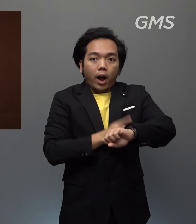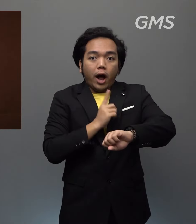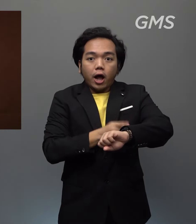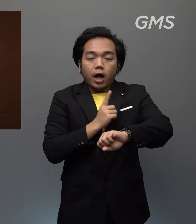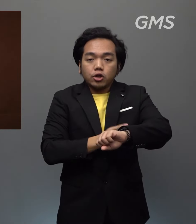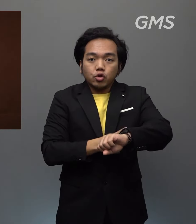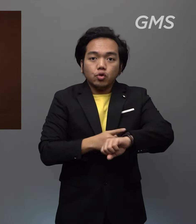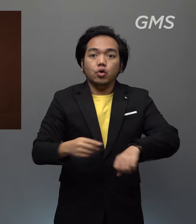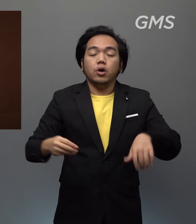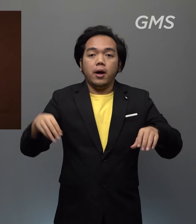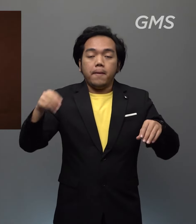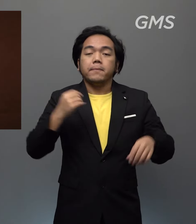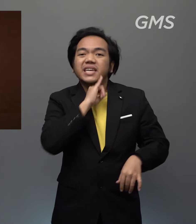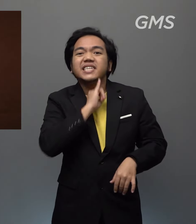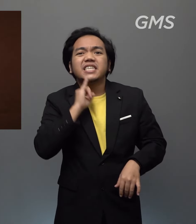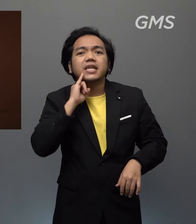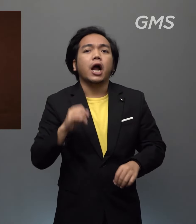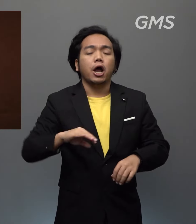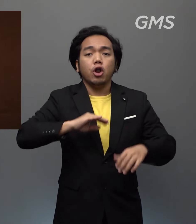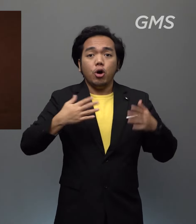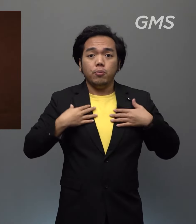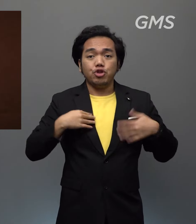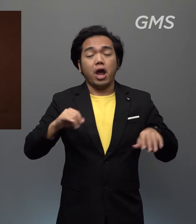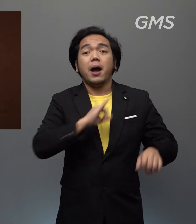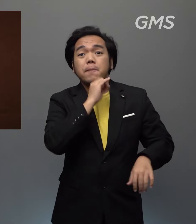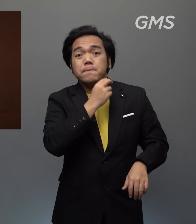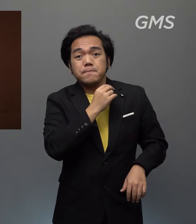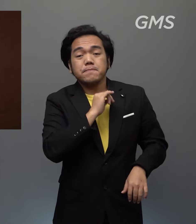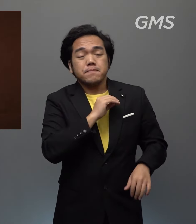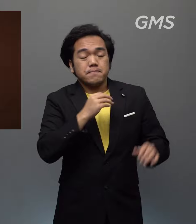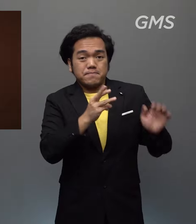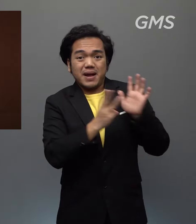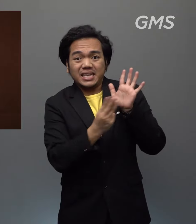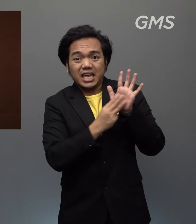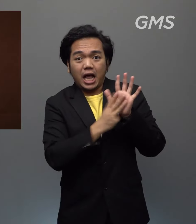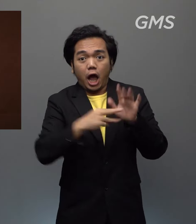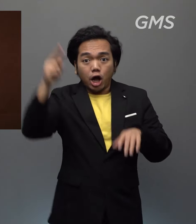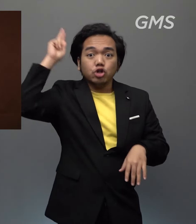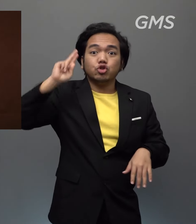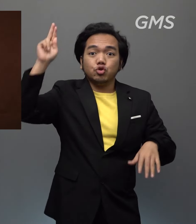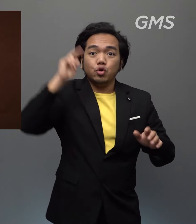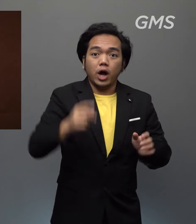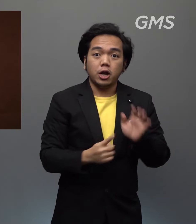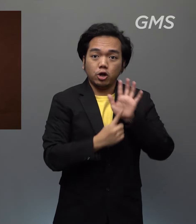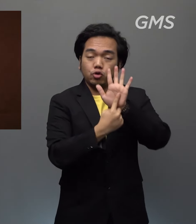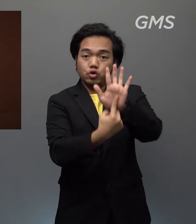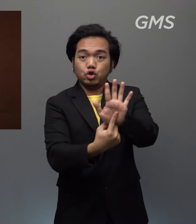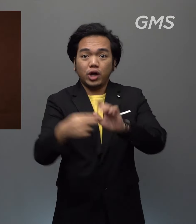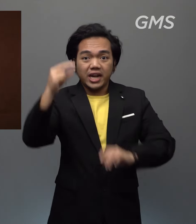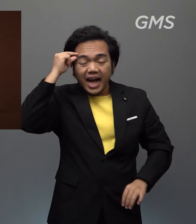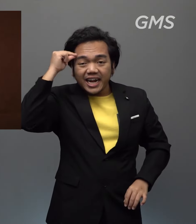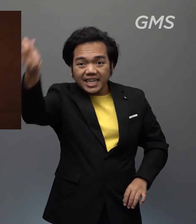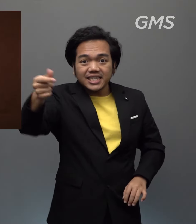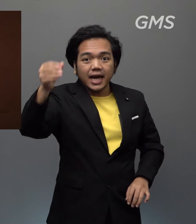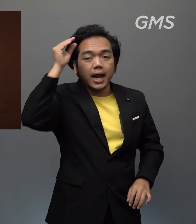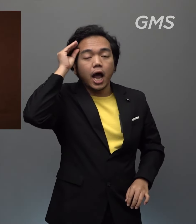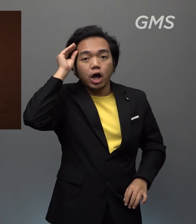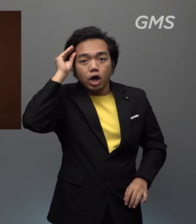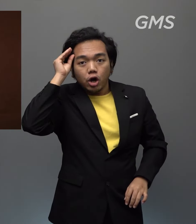waktu Tuhan hadir dan ketemu dengan Gideon, apa yang Tuhan sampaikan? Tuhan berbicara tentang rencana Tuhan bagi